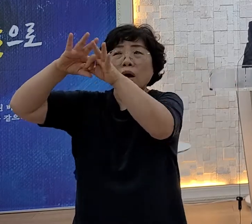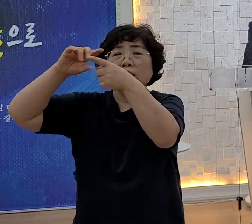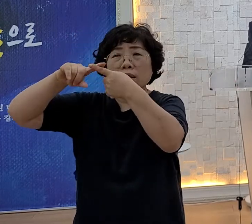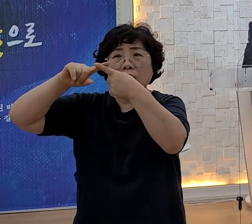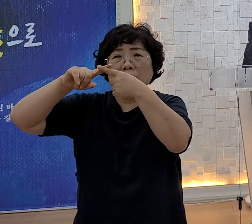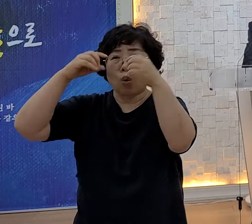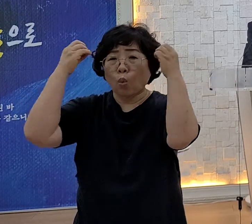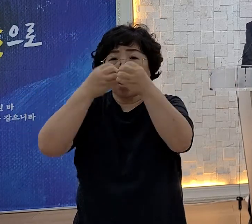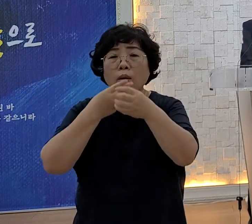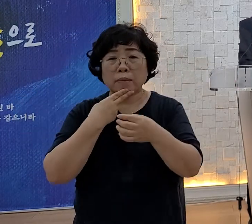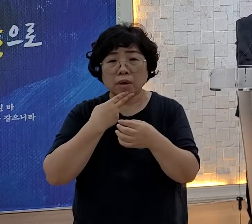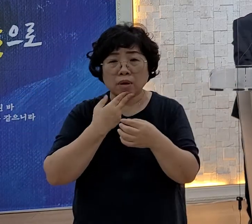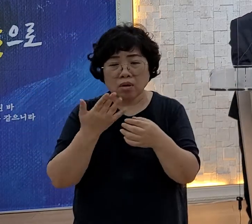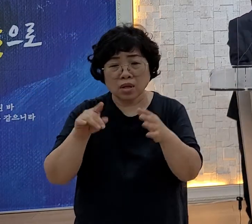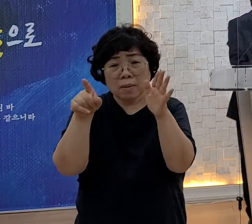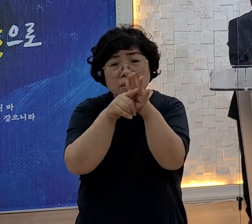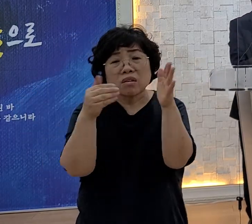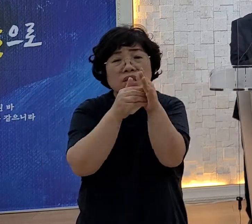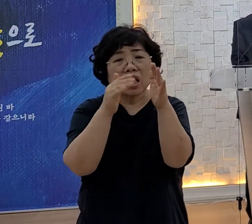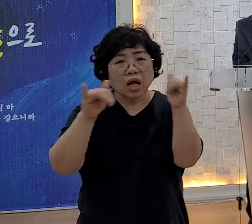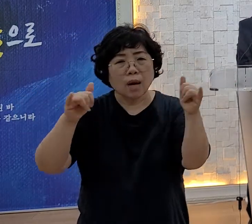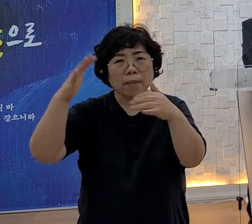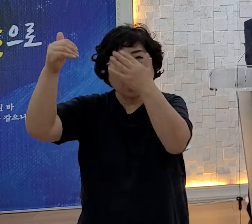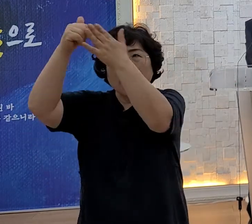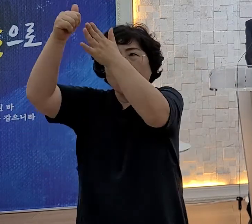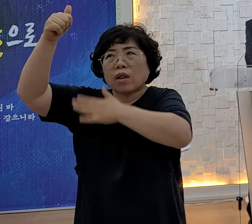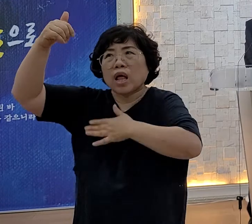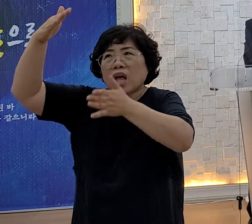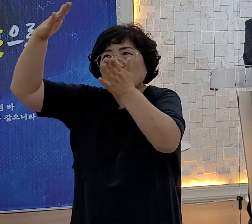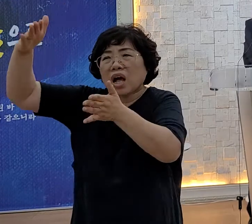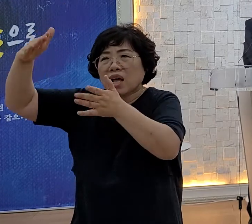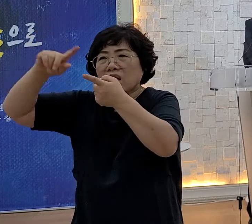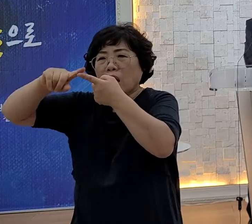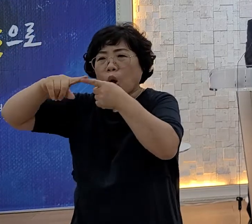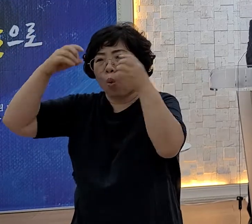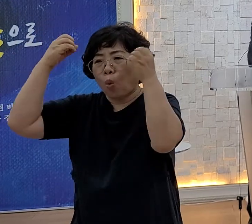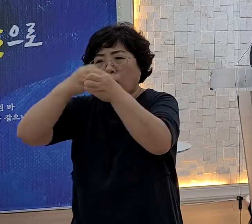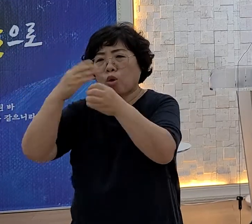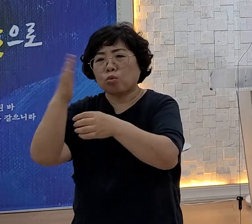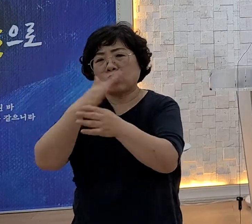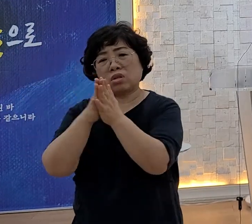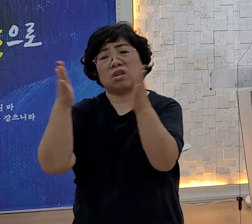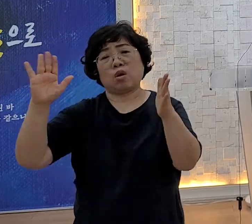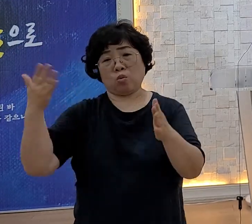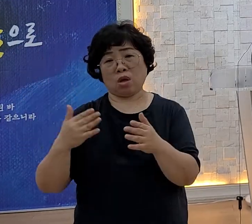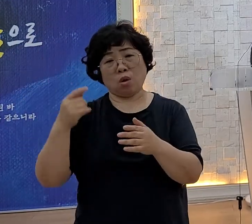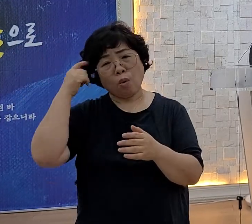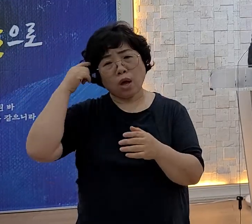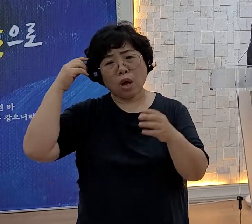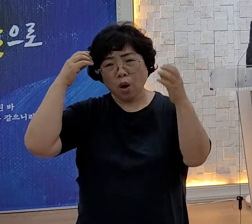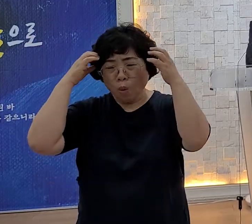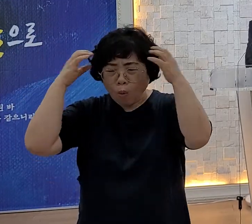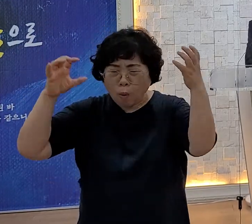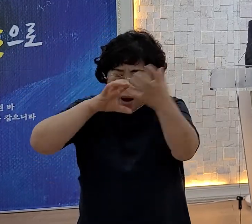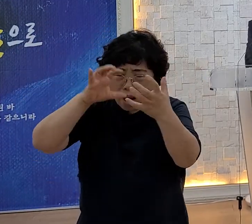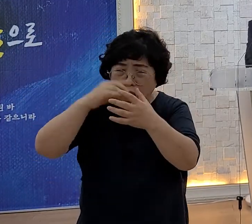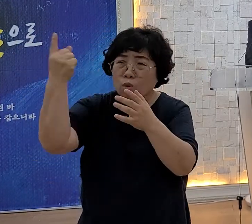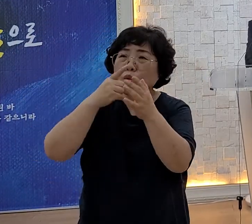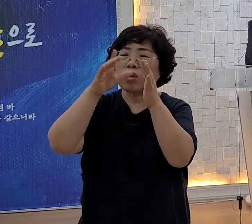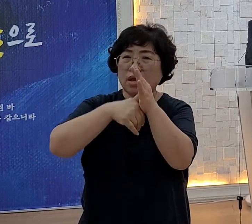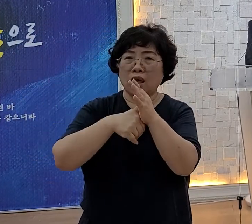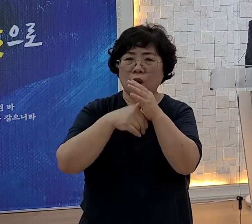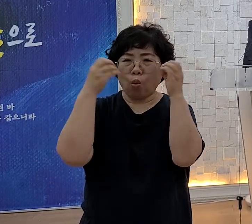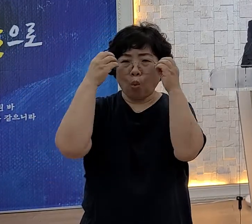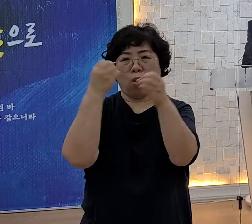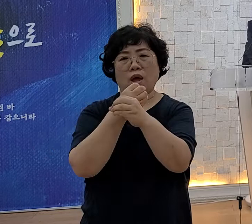가지 생각들로 우리에게 어려움이 왔을 때 하나님을 믿는 사람들이, 대부분의 사람들이 이런 부정적인 생각을 가지게 된다는